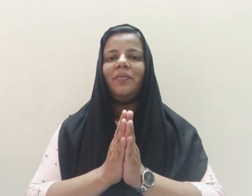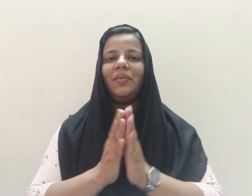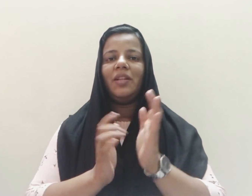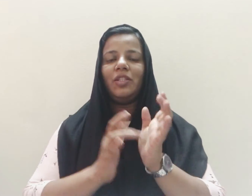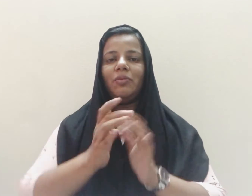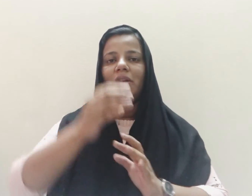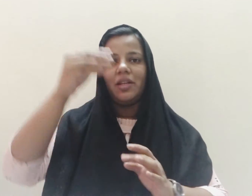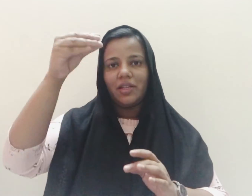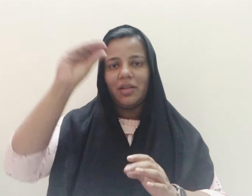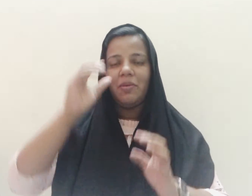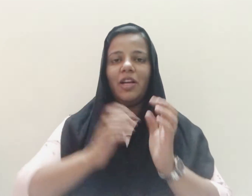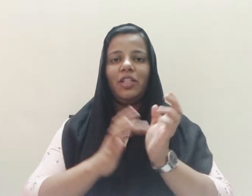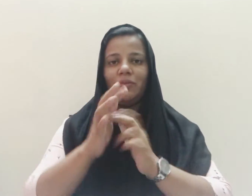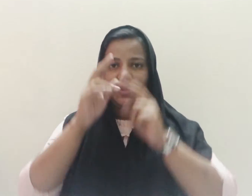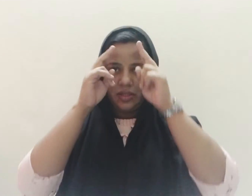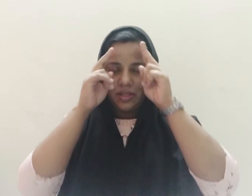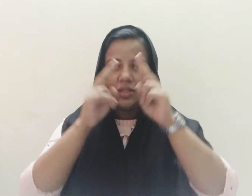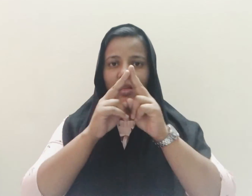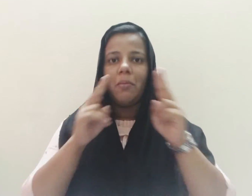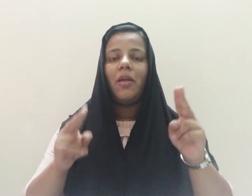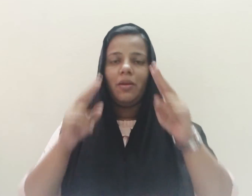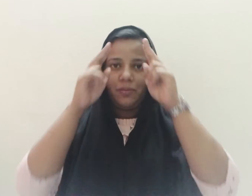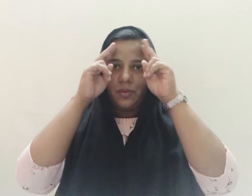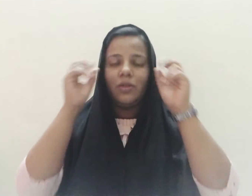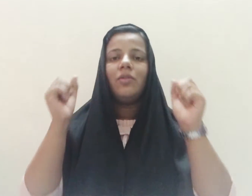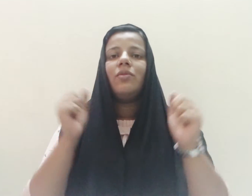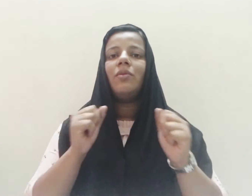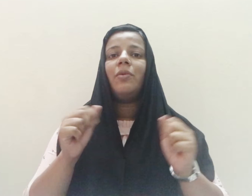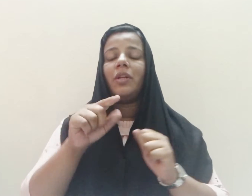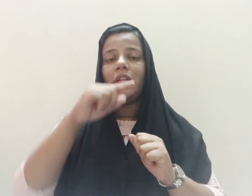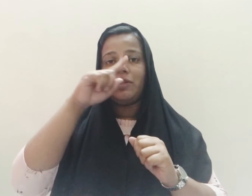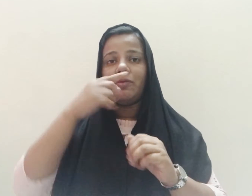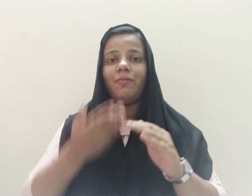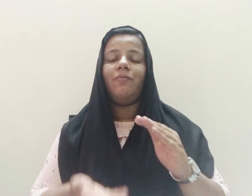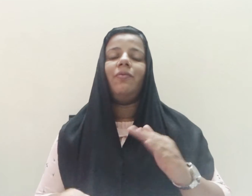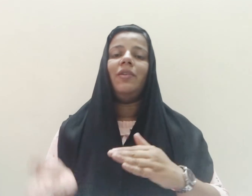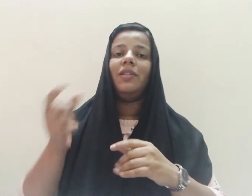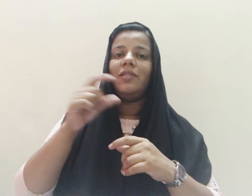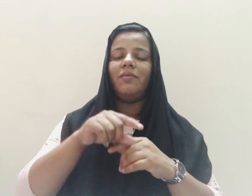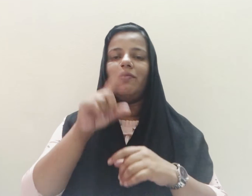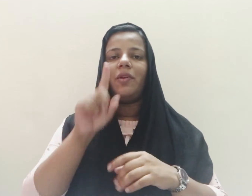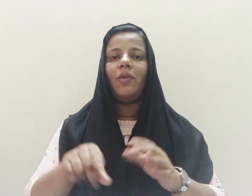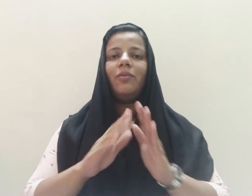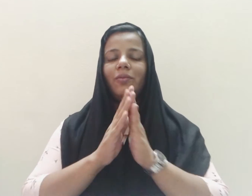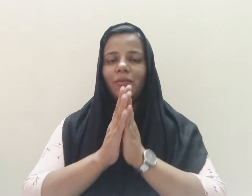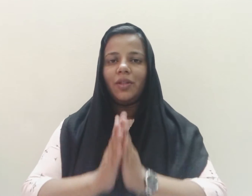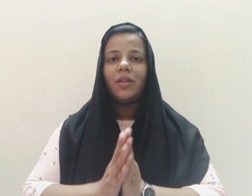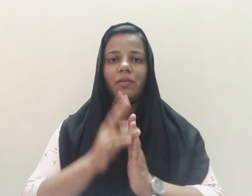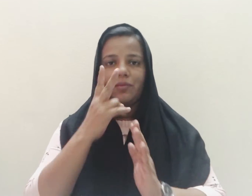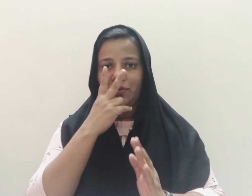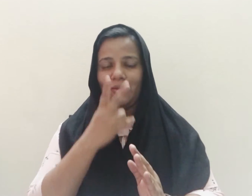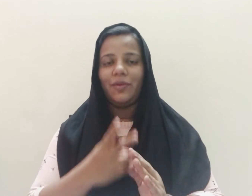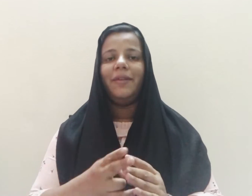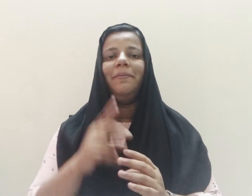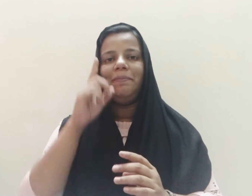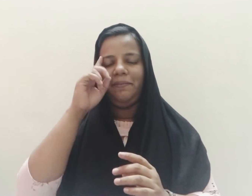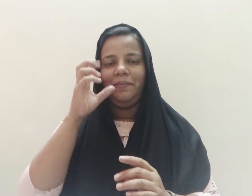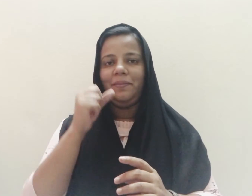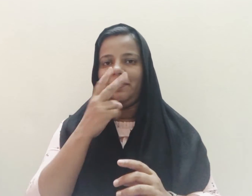അനുഗ്രഹിക്കട്ടെ. കർത്താവിൻ്റെ കൃപയും ദൈവിക സമാധാനവും സ്വസ്ഥതയും നിങ്ങളുടെ ജീവിതത്തിൽ വർദ്ധിച്ചു പെരുകുമാറാകട്ടെ എന്ന് പ്രാർത്ഥിക്കുന്നു. ശ്രദ്ധയോടെ കർത്താവിൻ്റെ